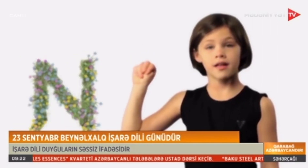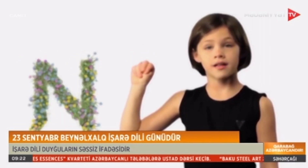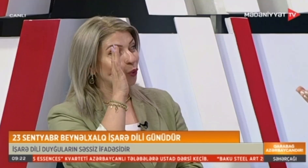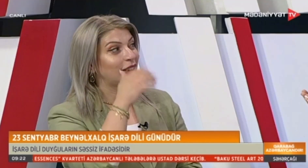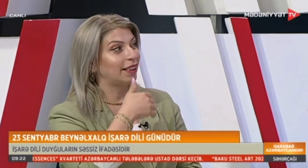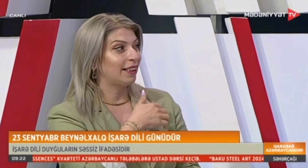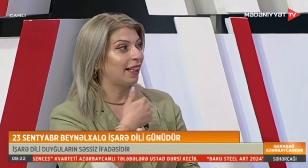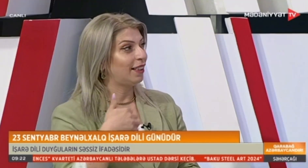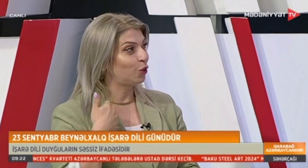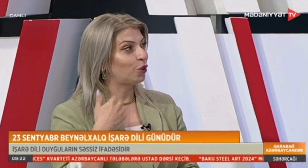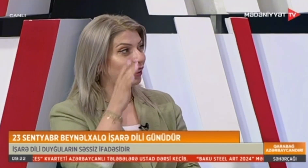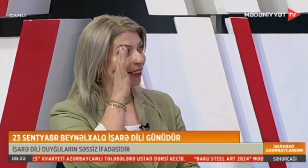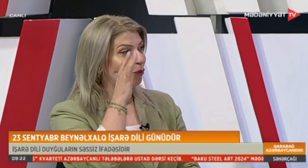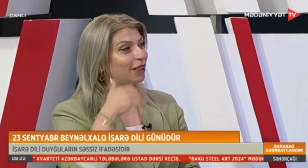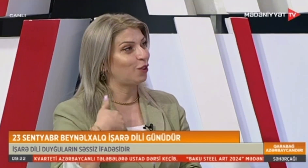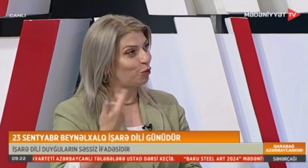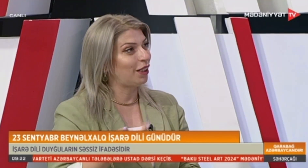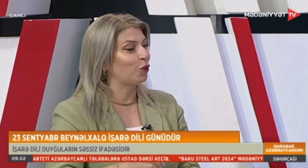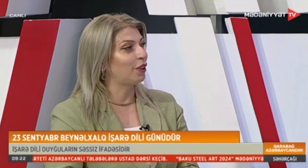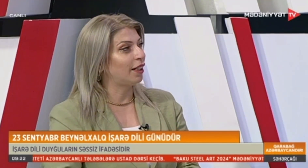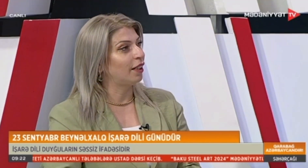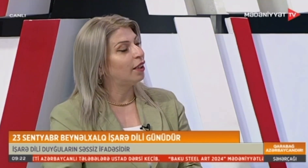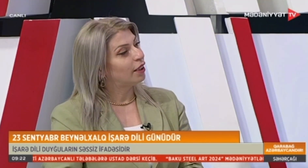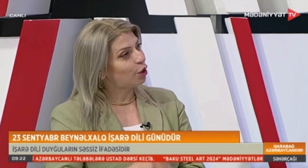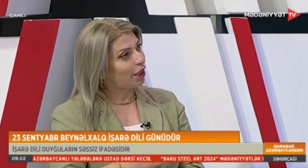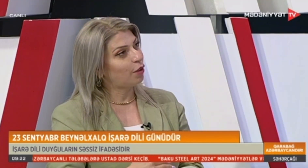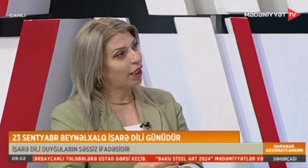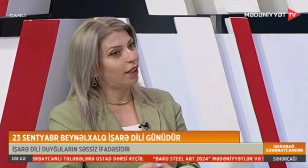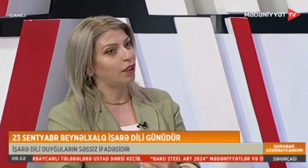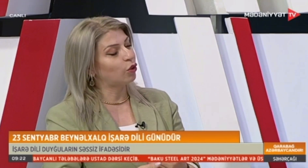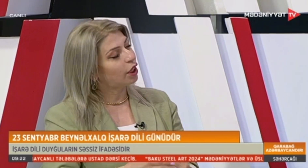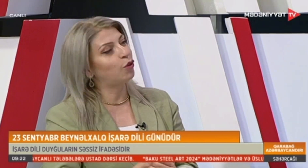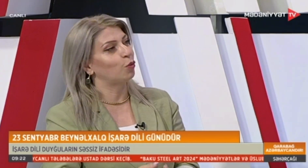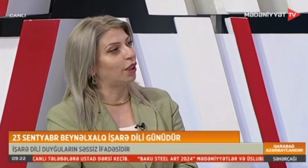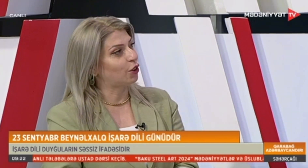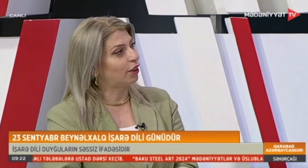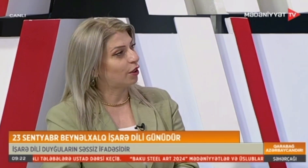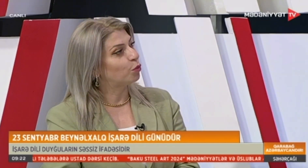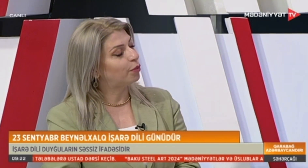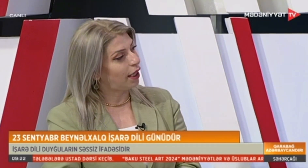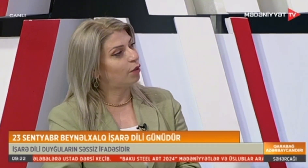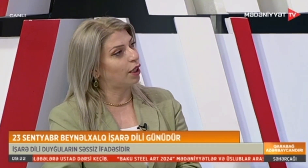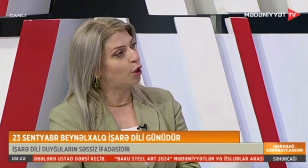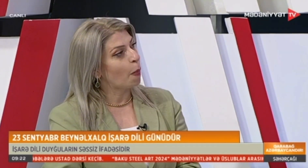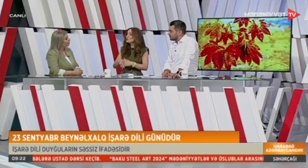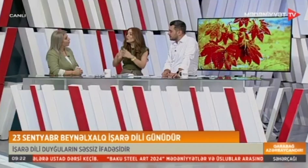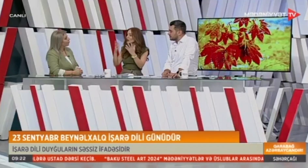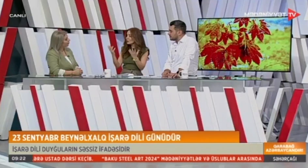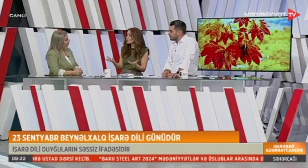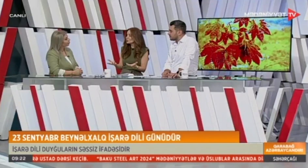ki, su istəyirsən, məsəl üçün belə göstərir. Yəni, məktəbə gələndən sonra tam formalaşırlar. Artıq formalaşırlar və ümumi qəbul olunmuş